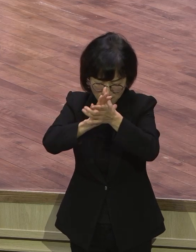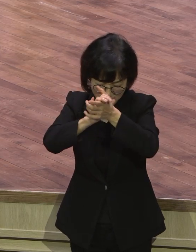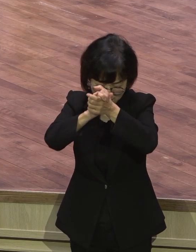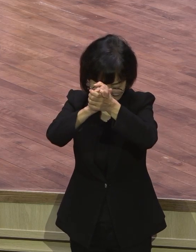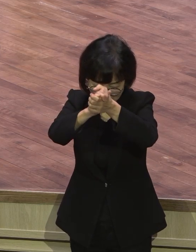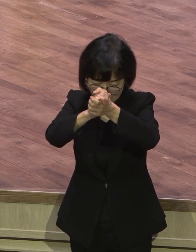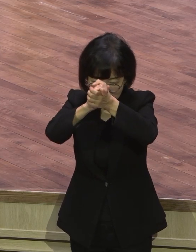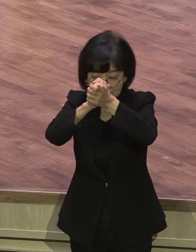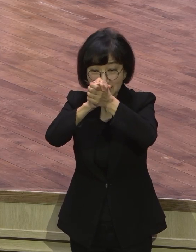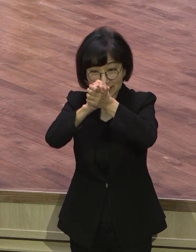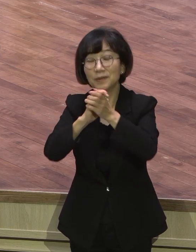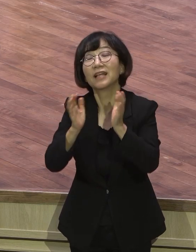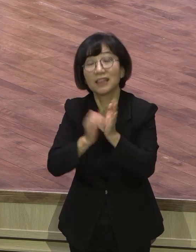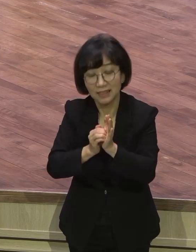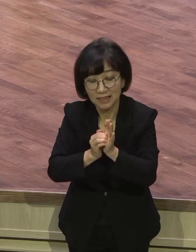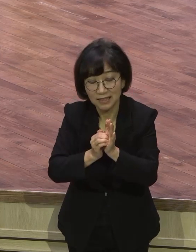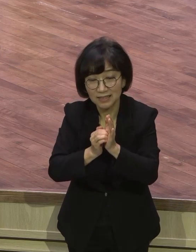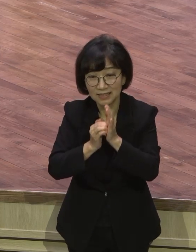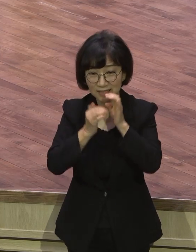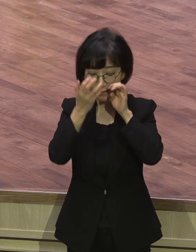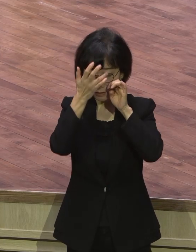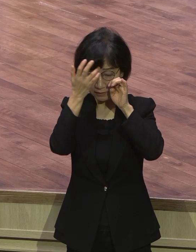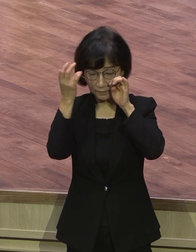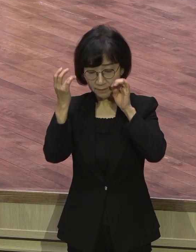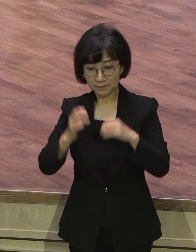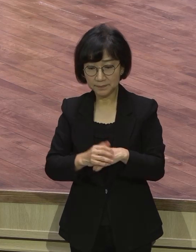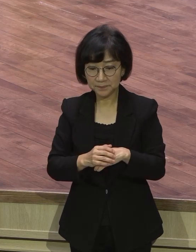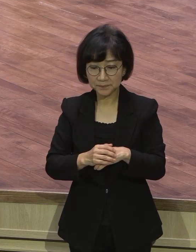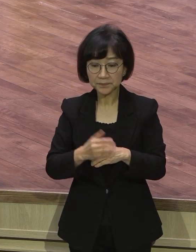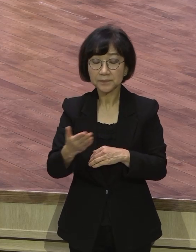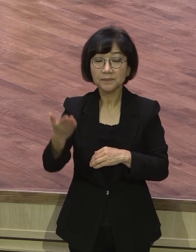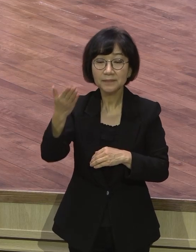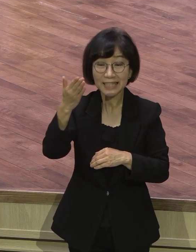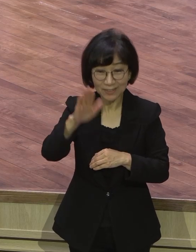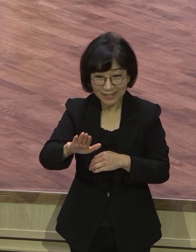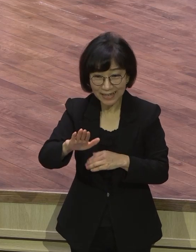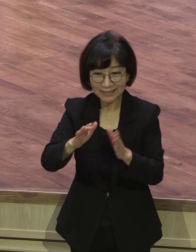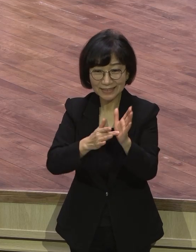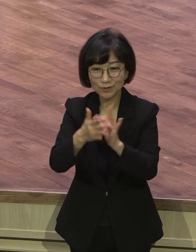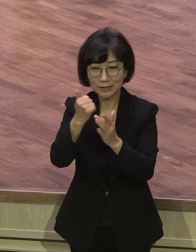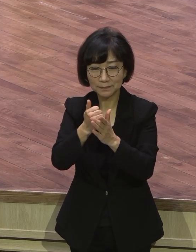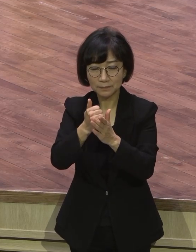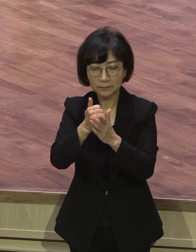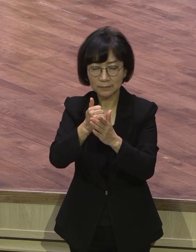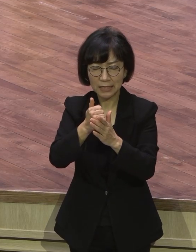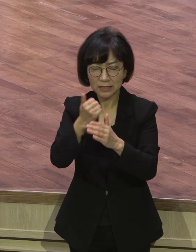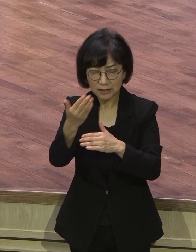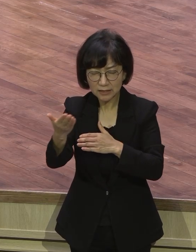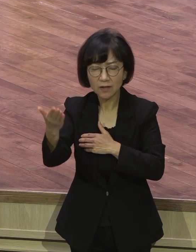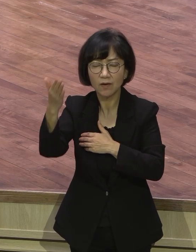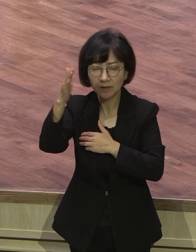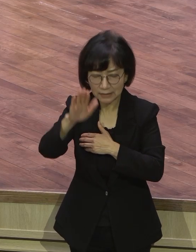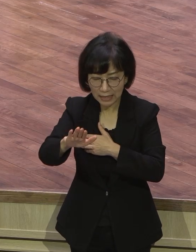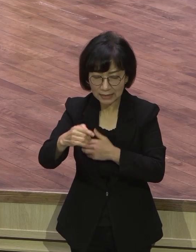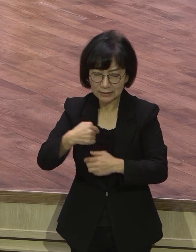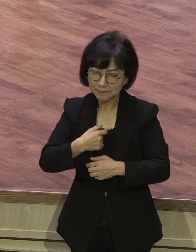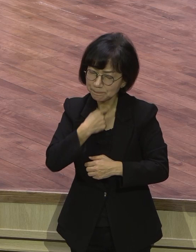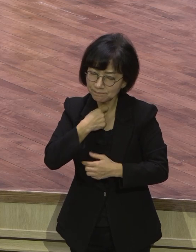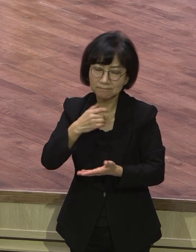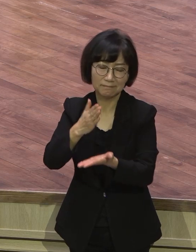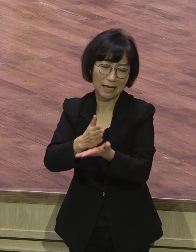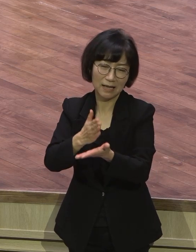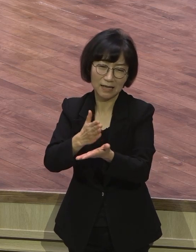하나님 앞에 간절히 기도했습니다. 그러나 내 뜻대로 마읍시구